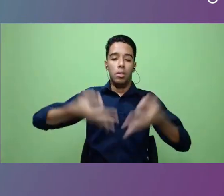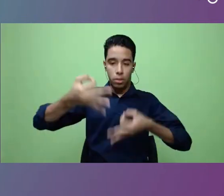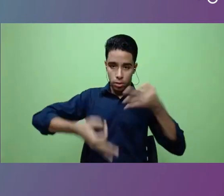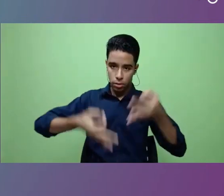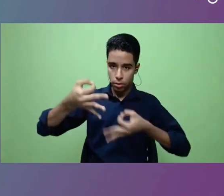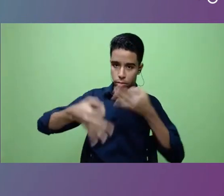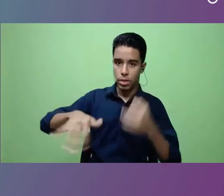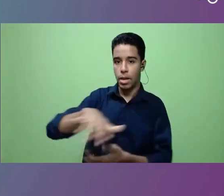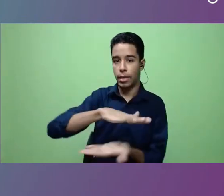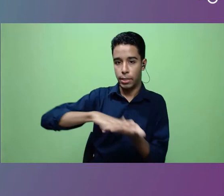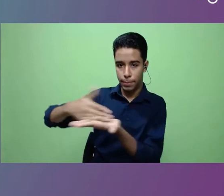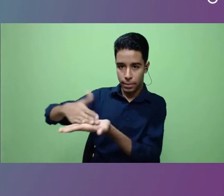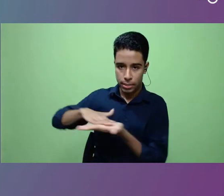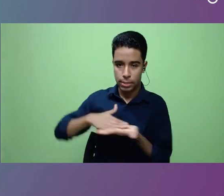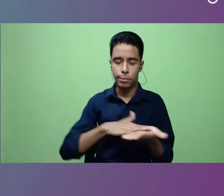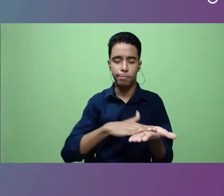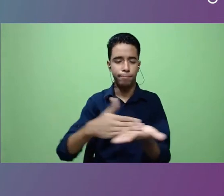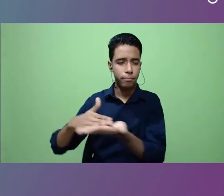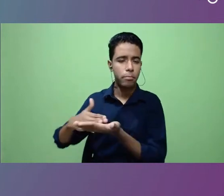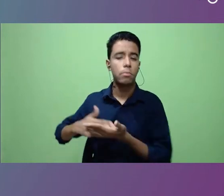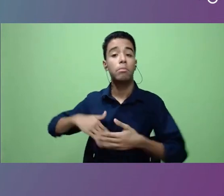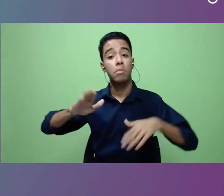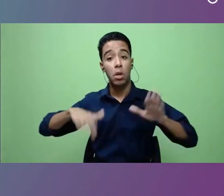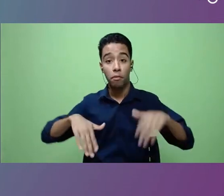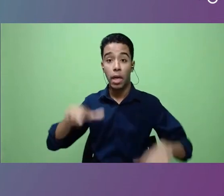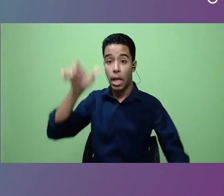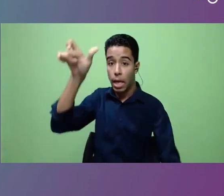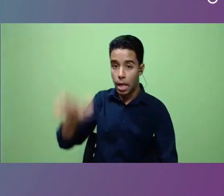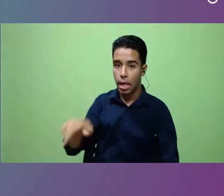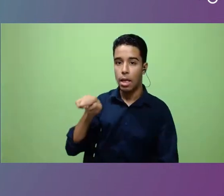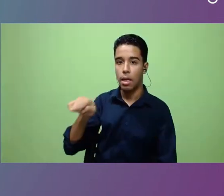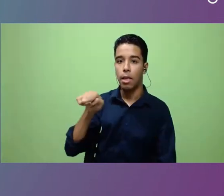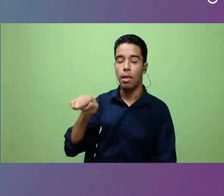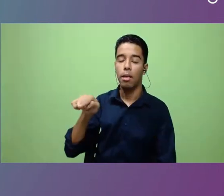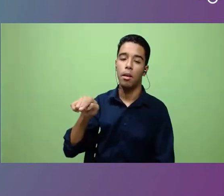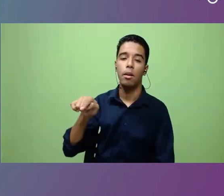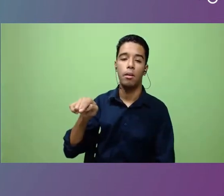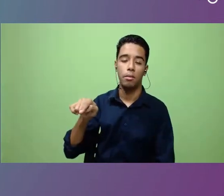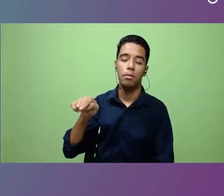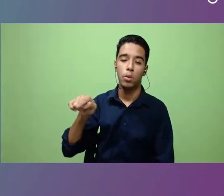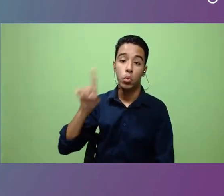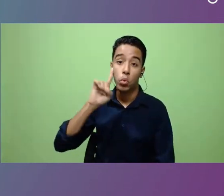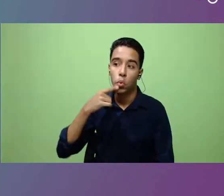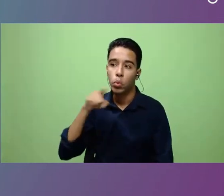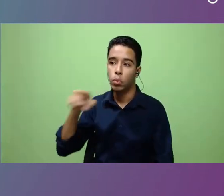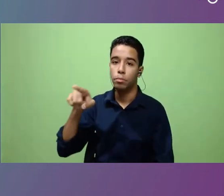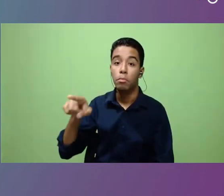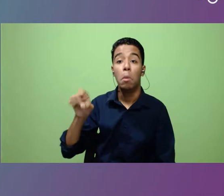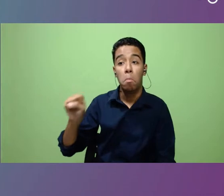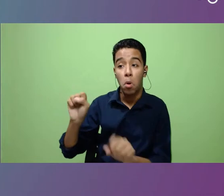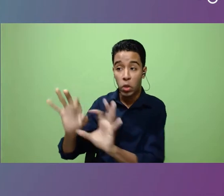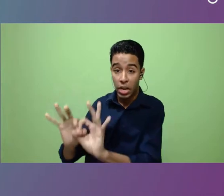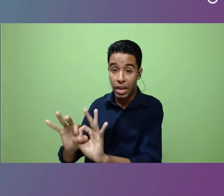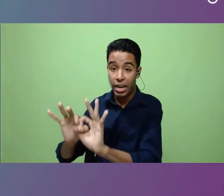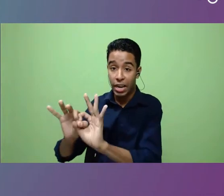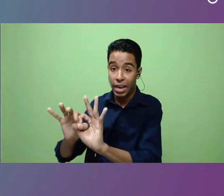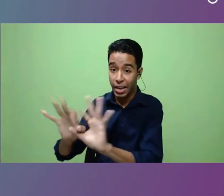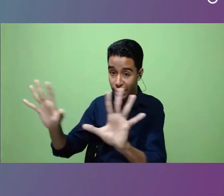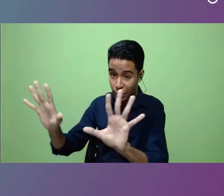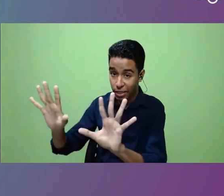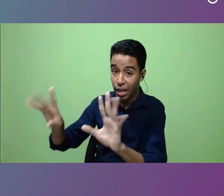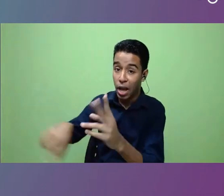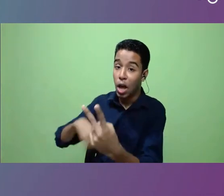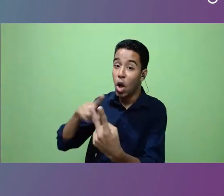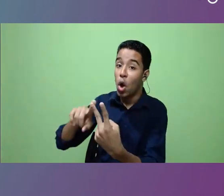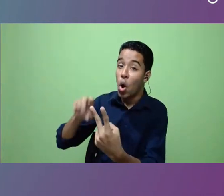interpretação, onde a minha interpretação pode inocentar ou mandar prender um surdo. Eu vou fazer interpretação